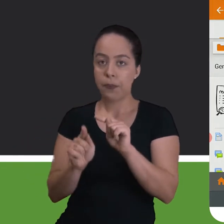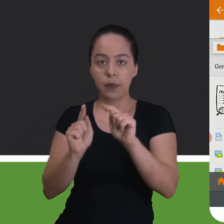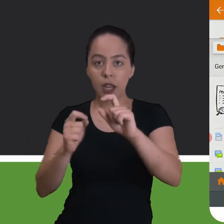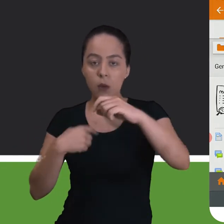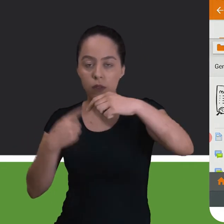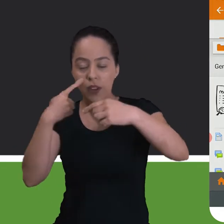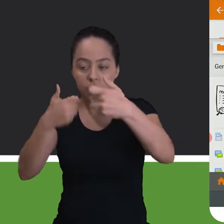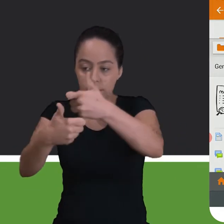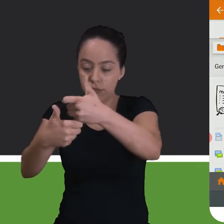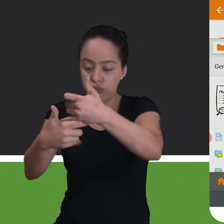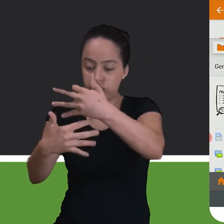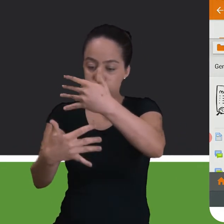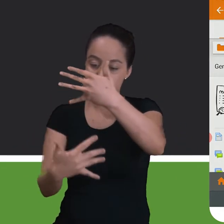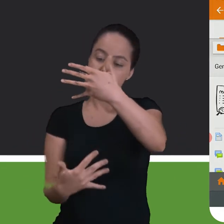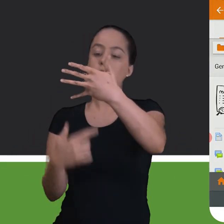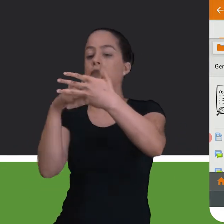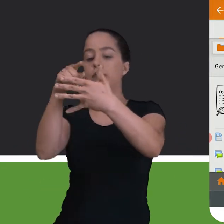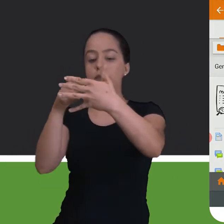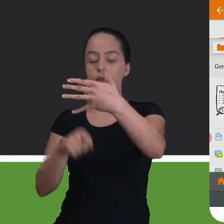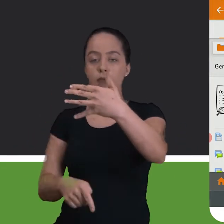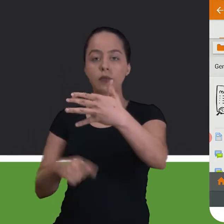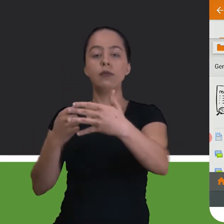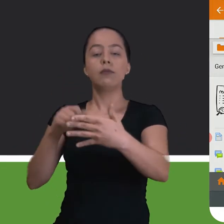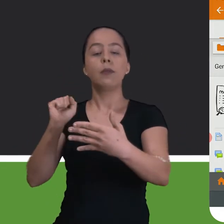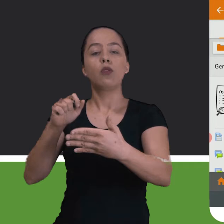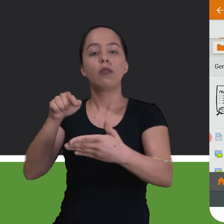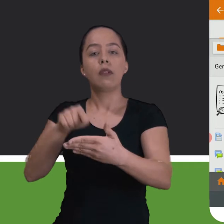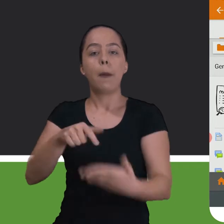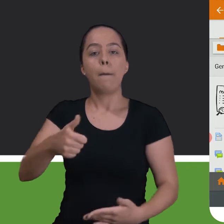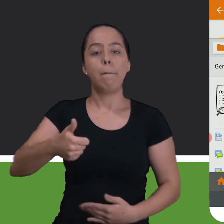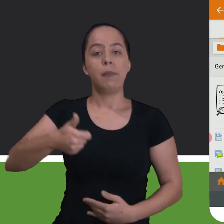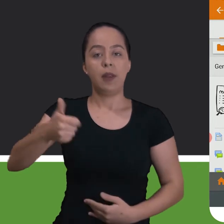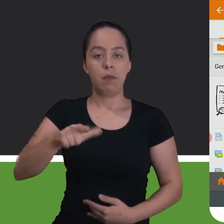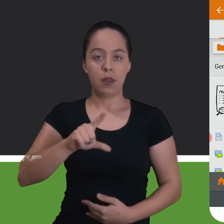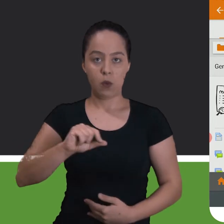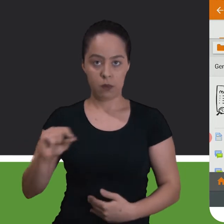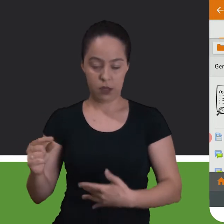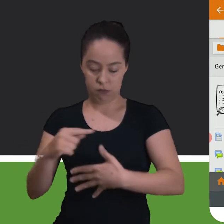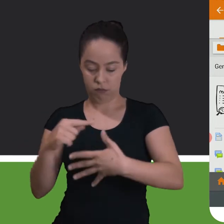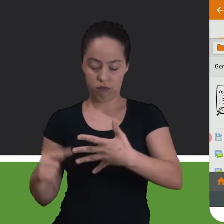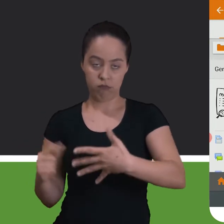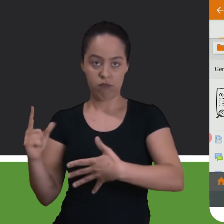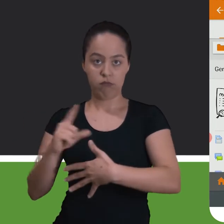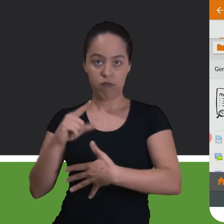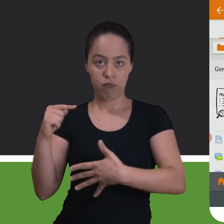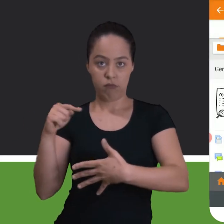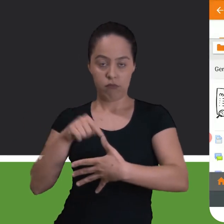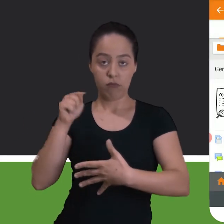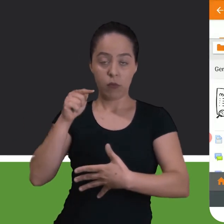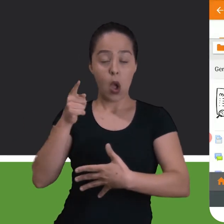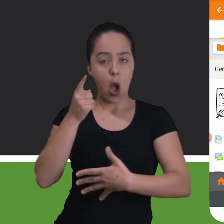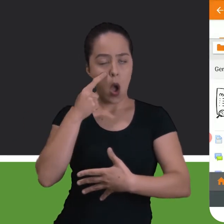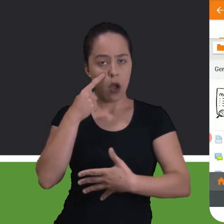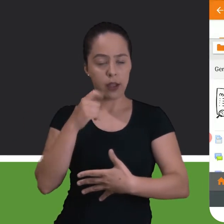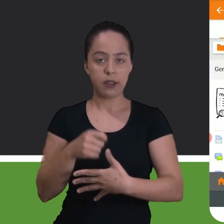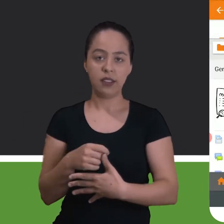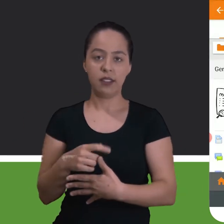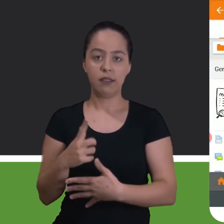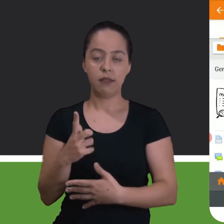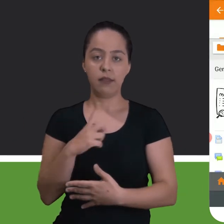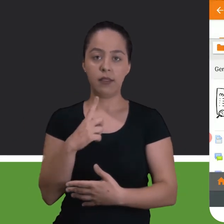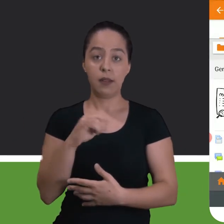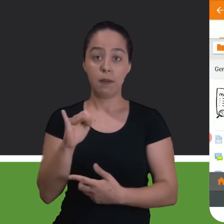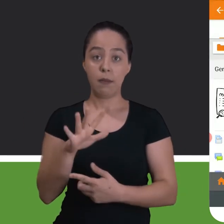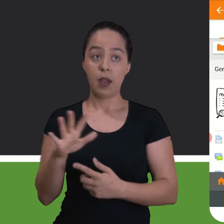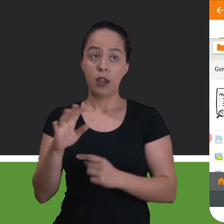esse menino aí a gente tem opção de marcar essa primeira opção aqui ó quando eu marco olha o que